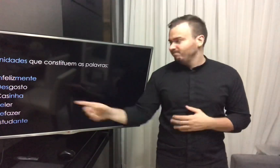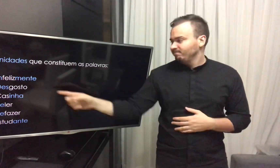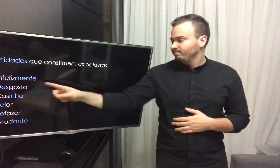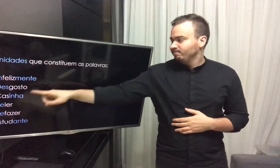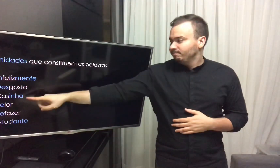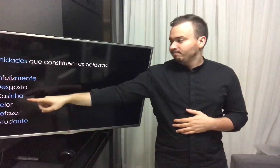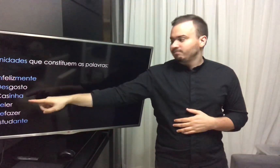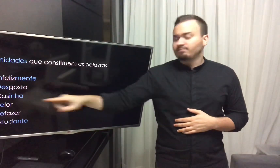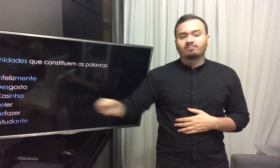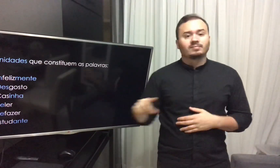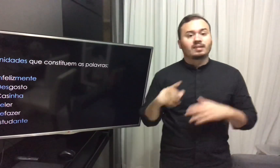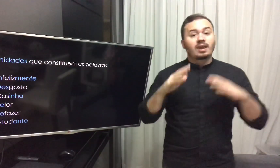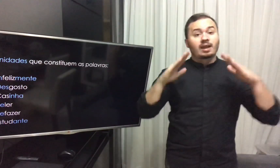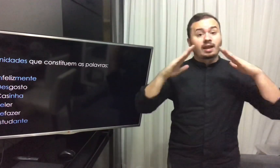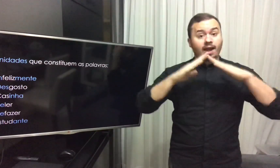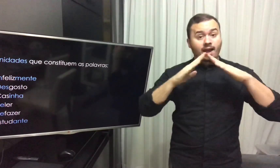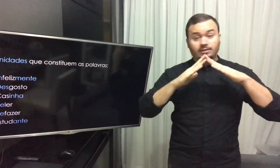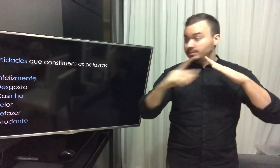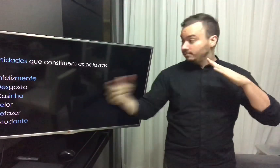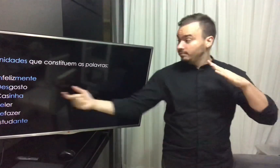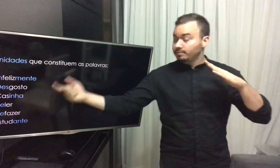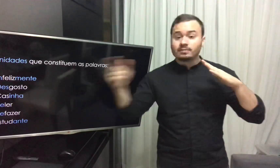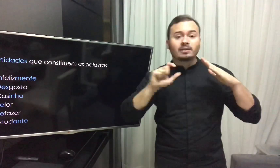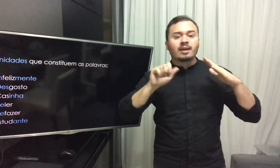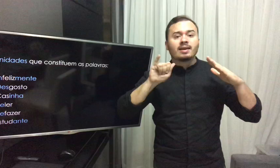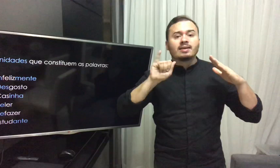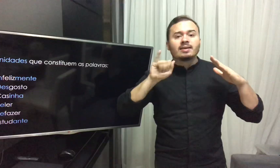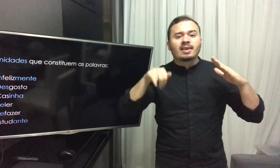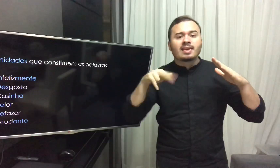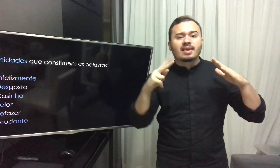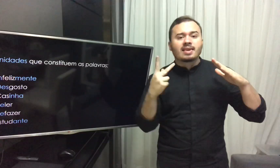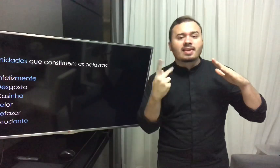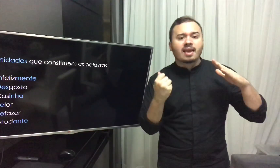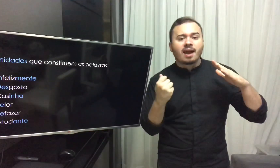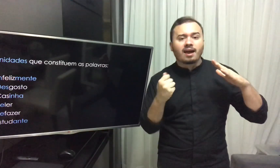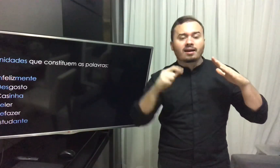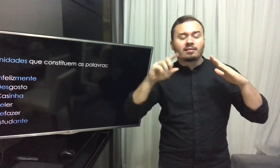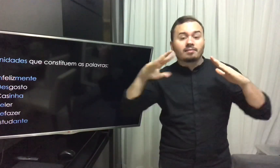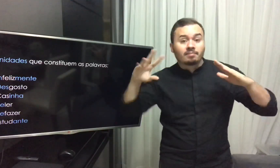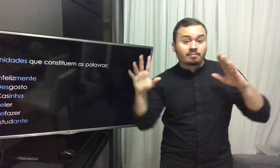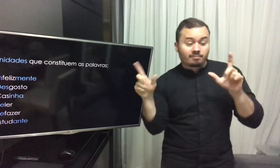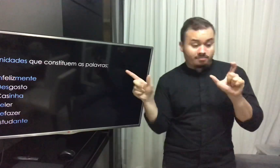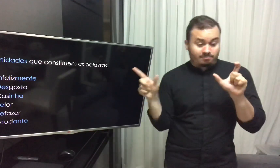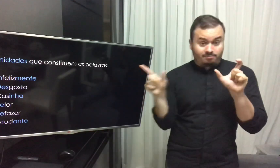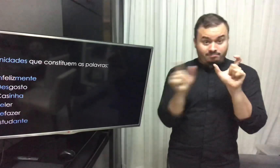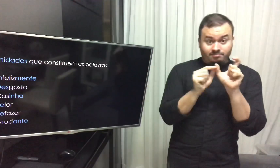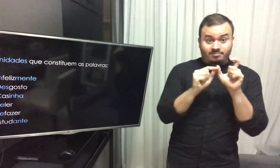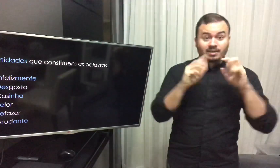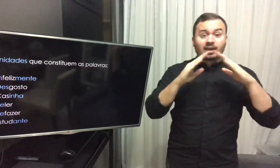prazerosamente. Desgosto significa o contrário de gosto, de felicidade.